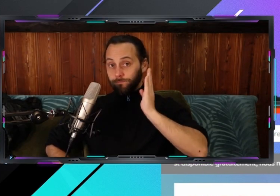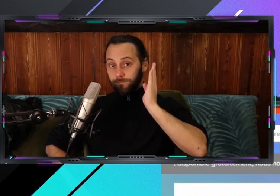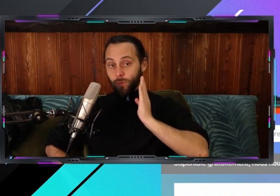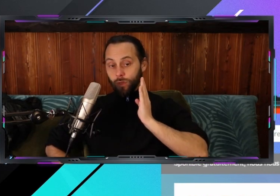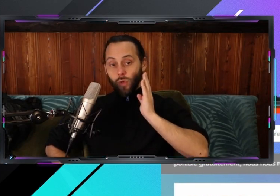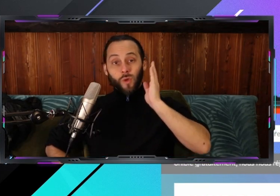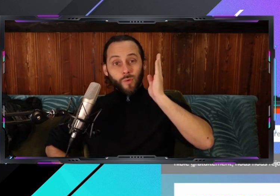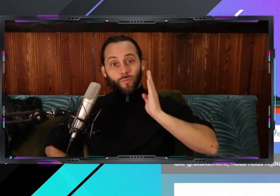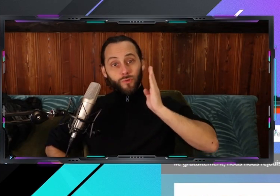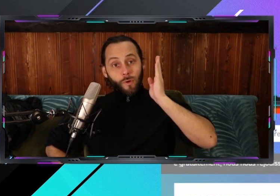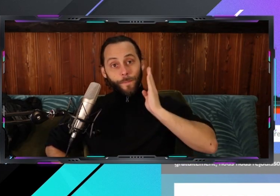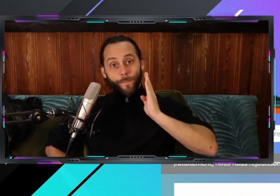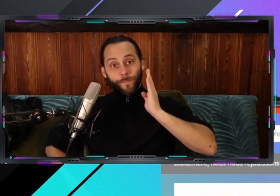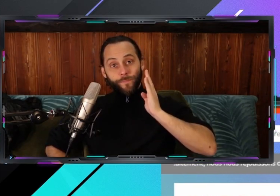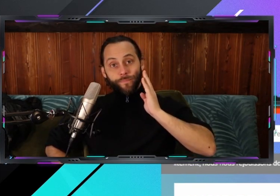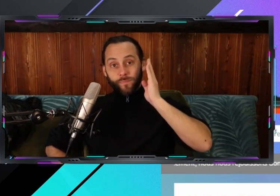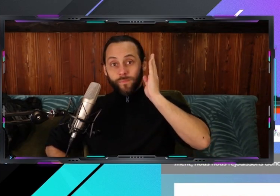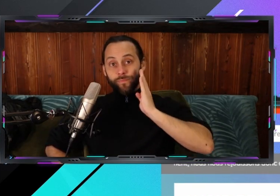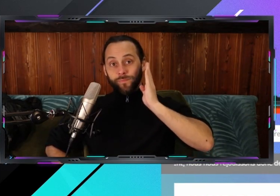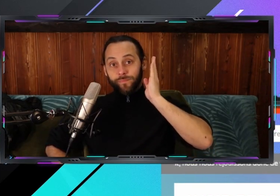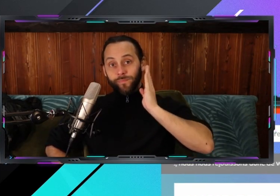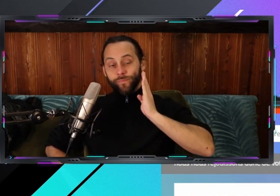c'est... Besoin.